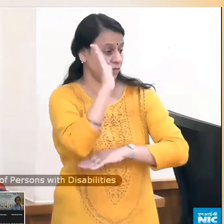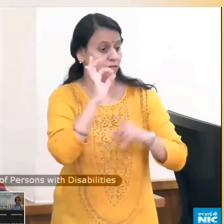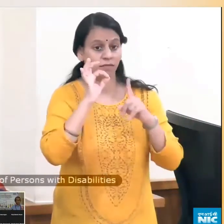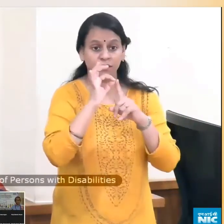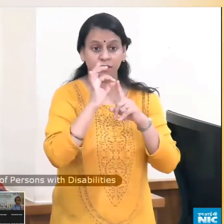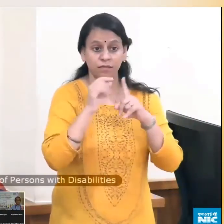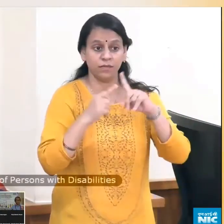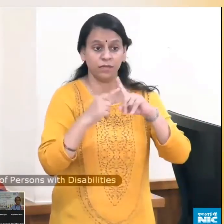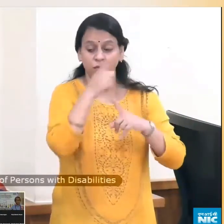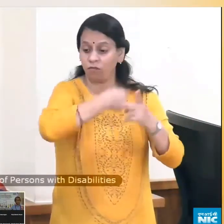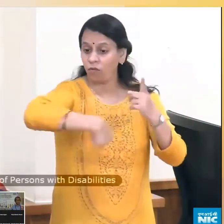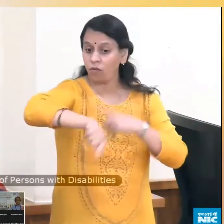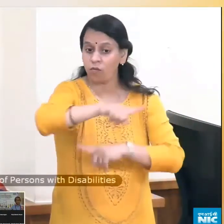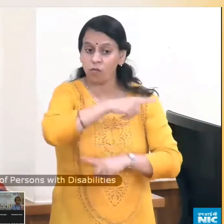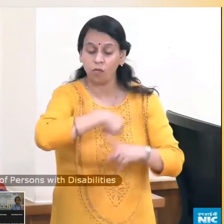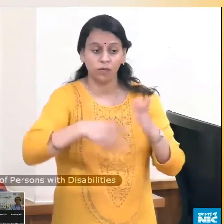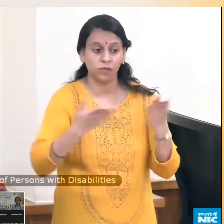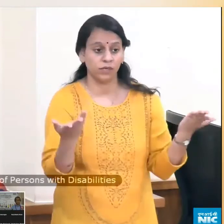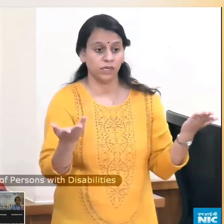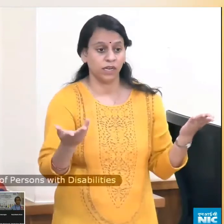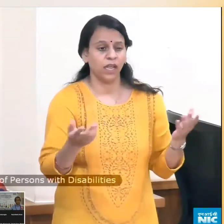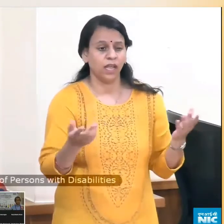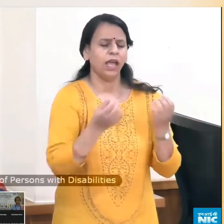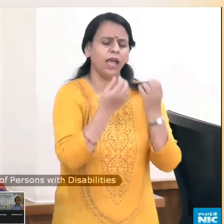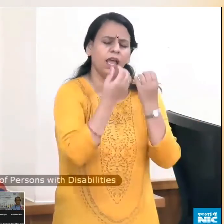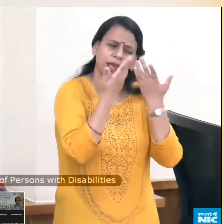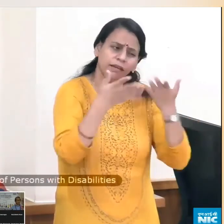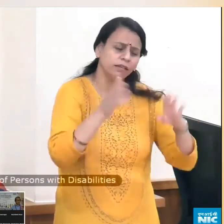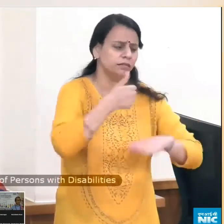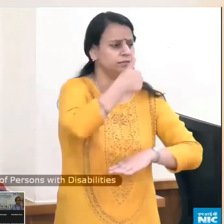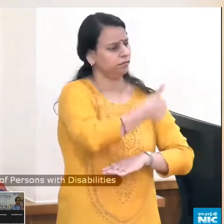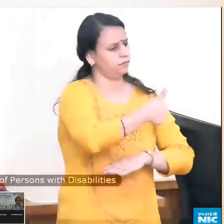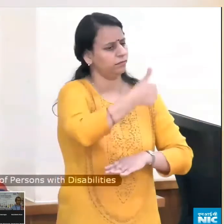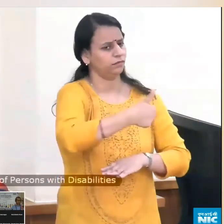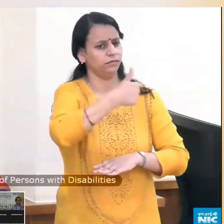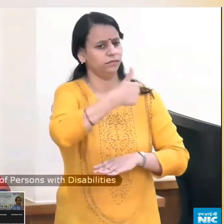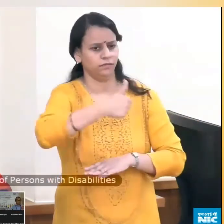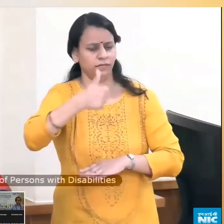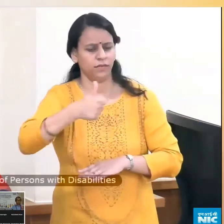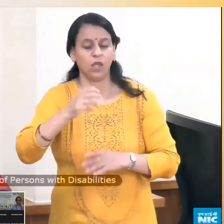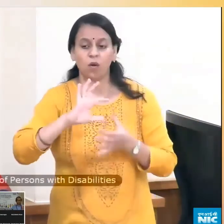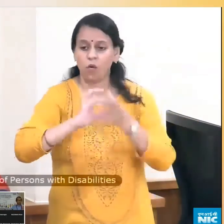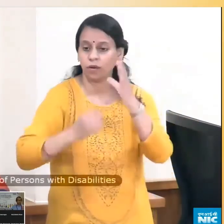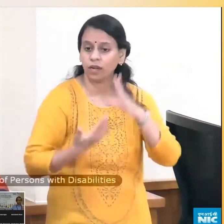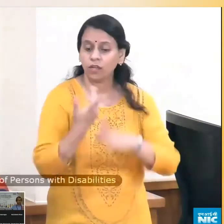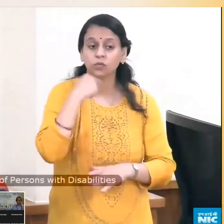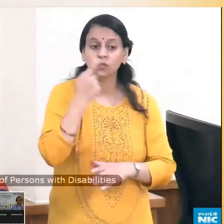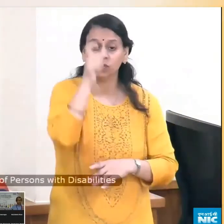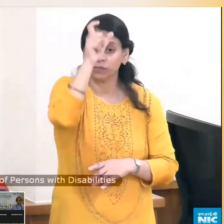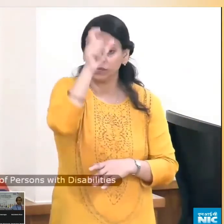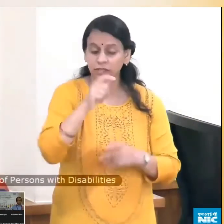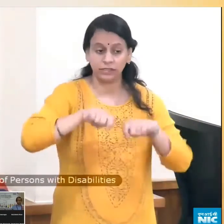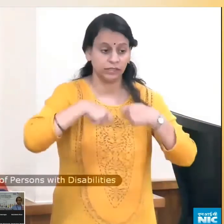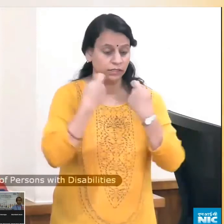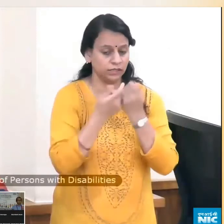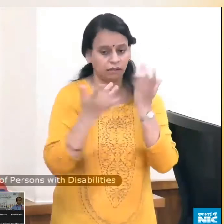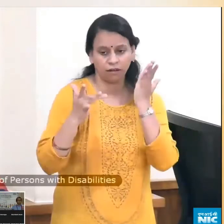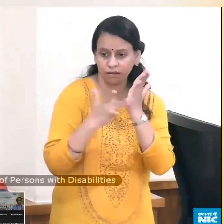प्रेजेंटेशन में, इस अनुष्ठान में जो हमारी जितने अधिकारी उपस्थित है और जितने ऑर्गेनाइज किया है